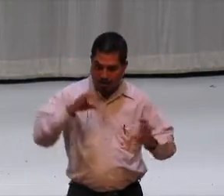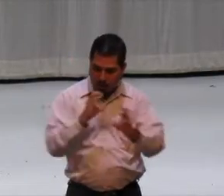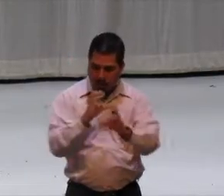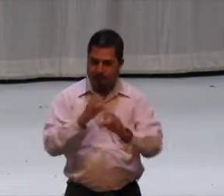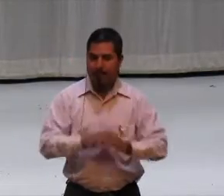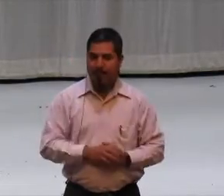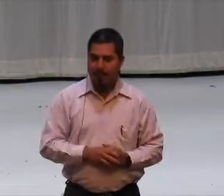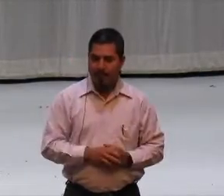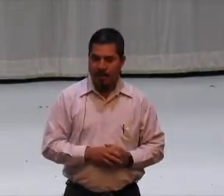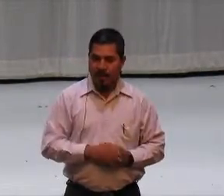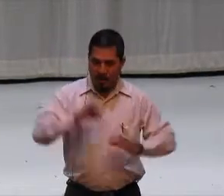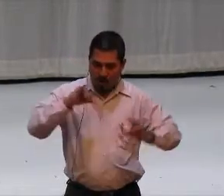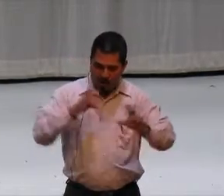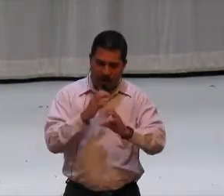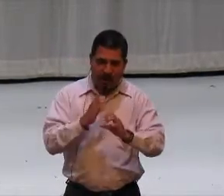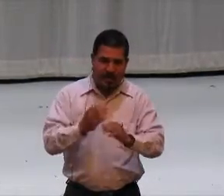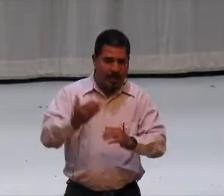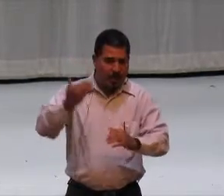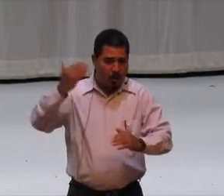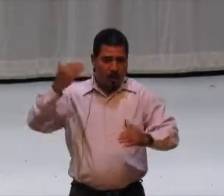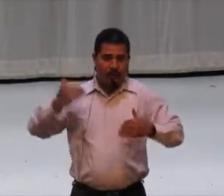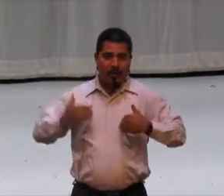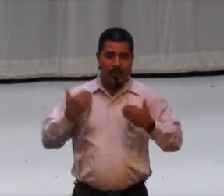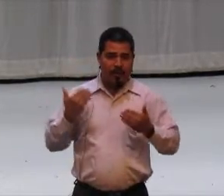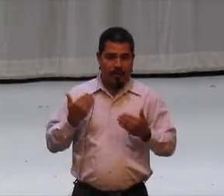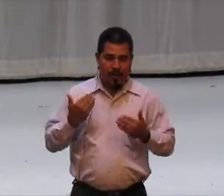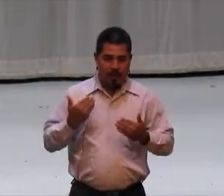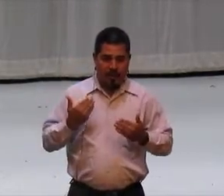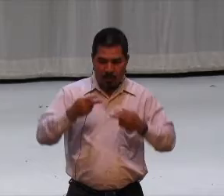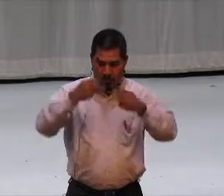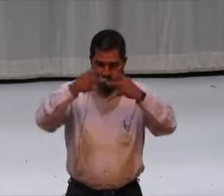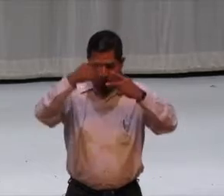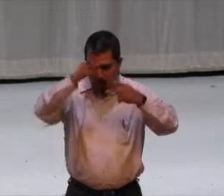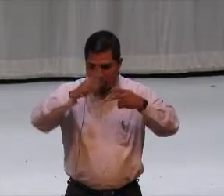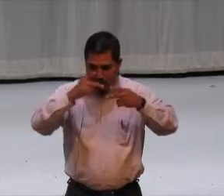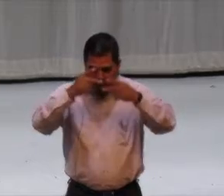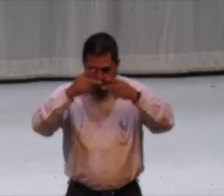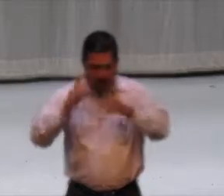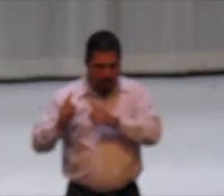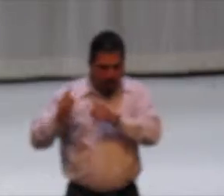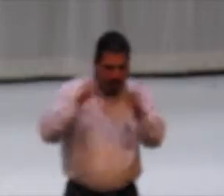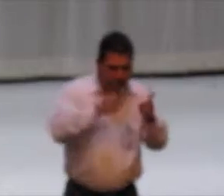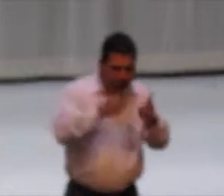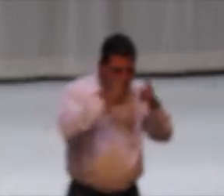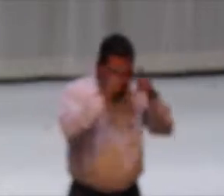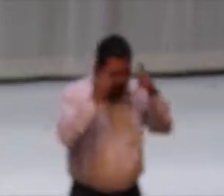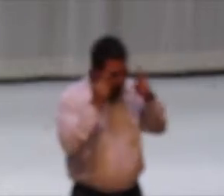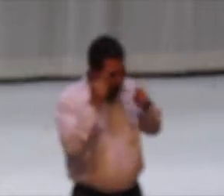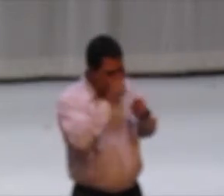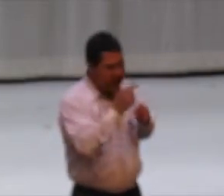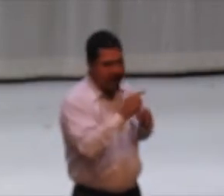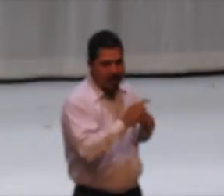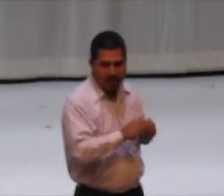Josué. Josué desde joven, cuando Dios lo mandó para ser un espía,